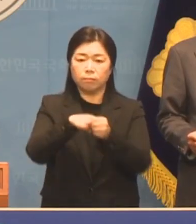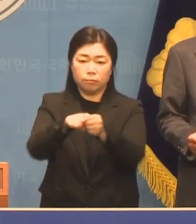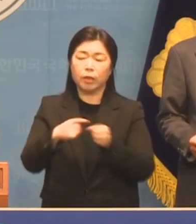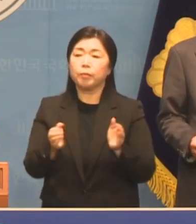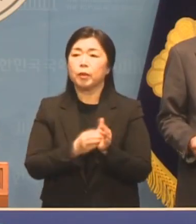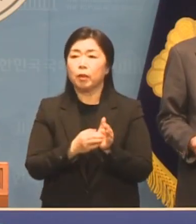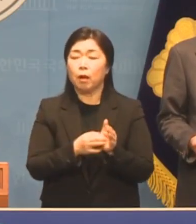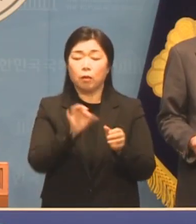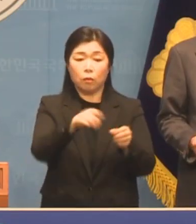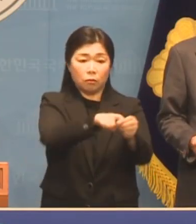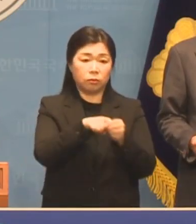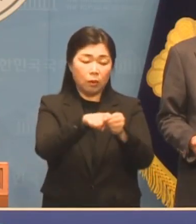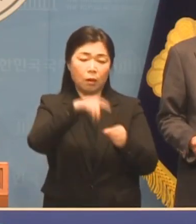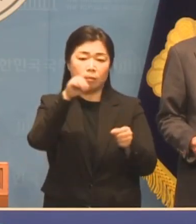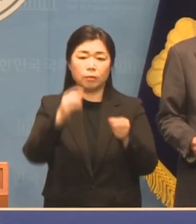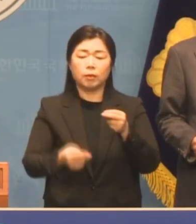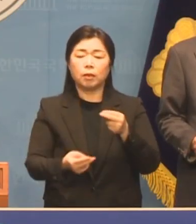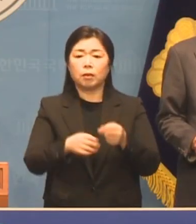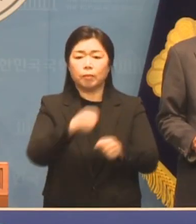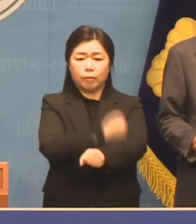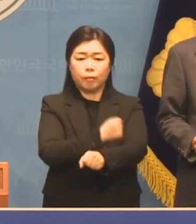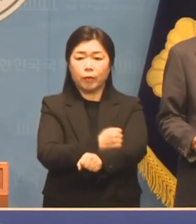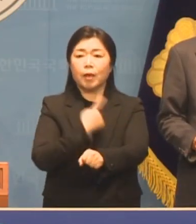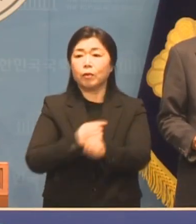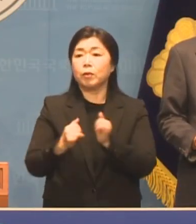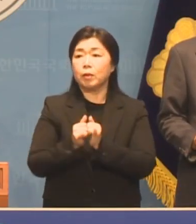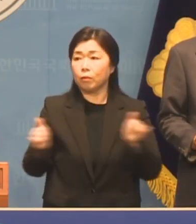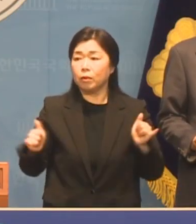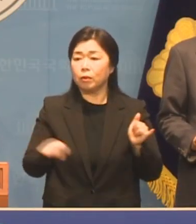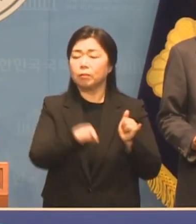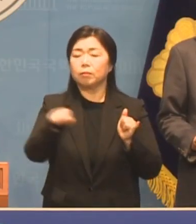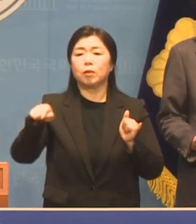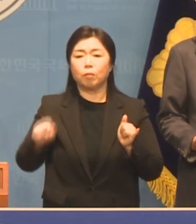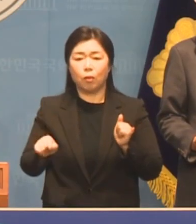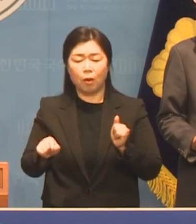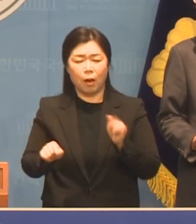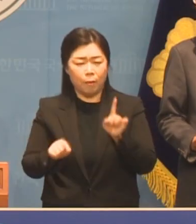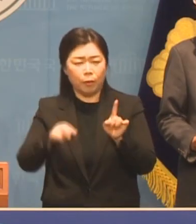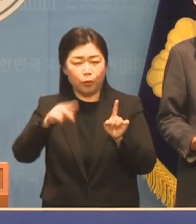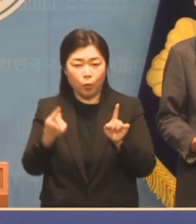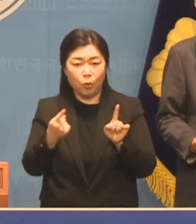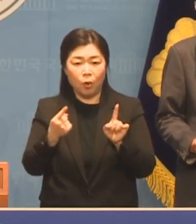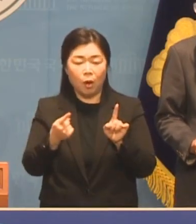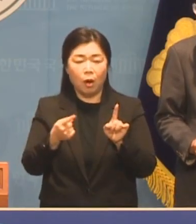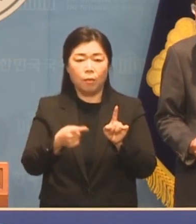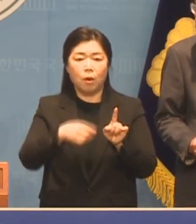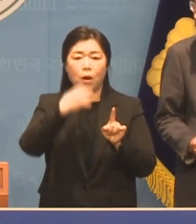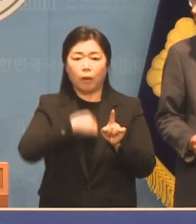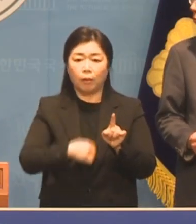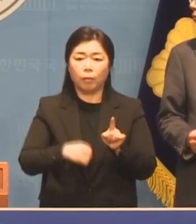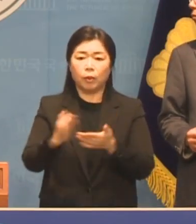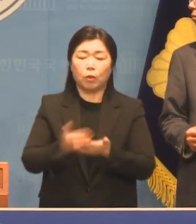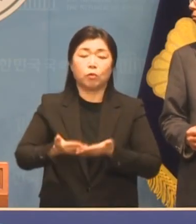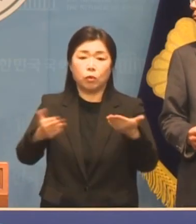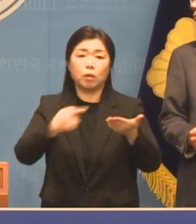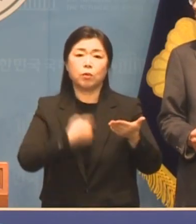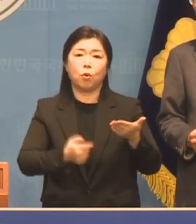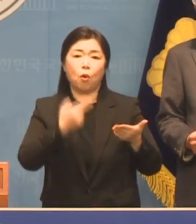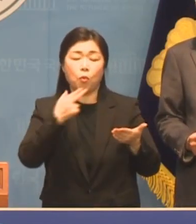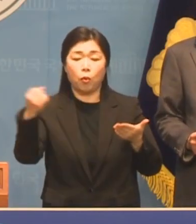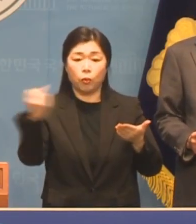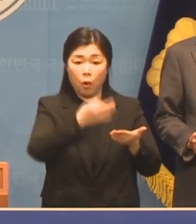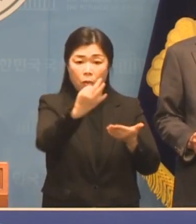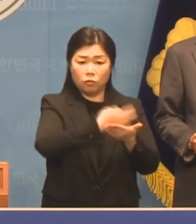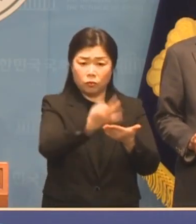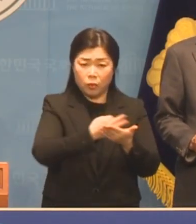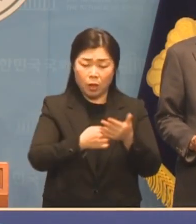자금 모금의 이유로 공언했던 수많은 프로모션 중 단 한 건도 이루어진 게 없었으며 수익 또한